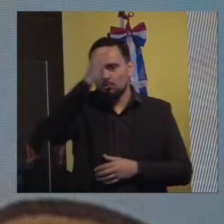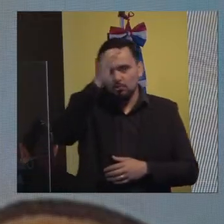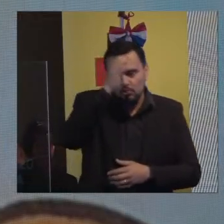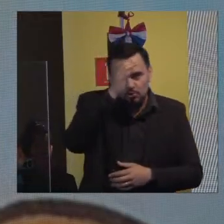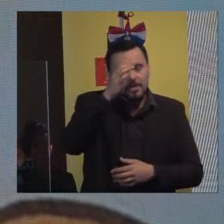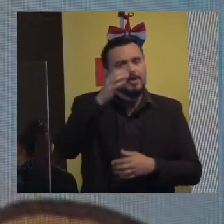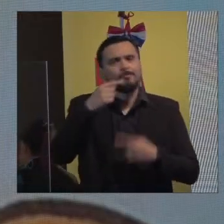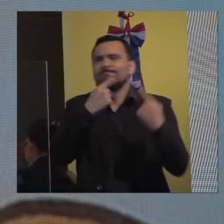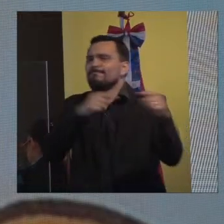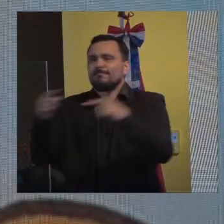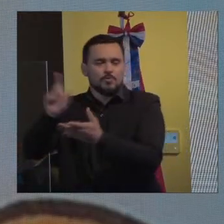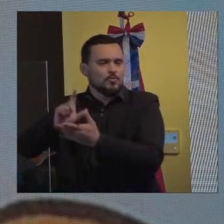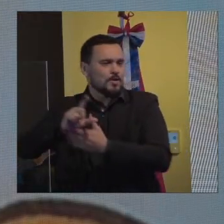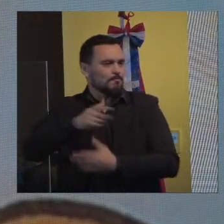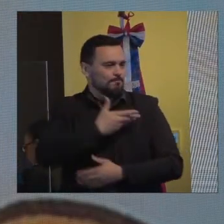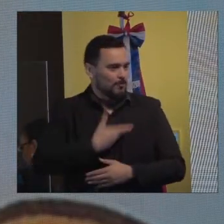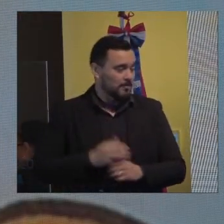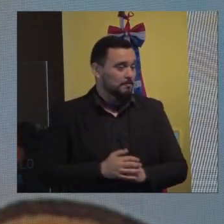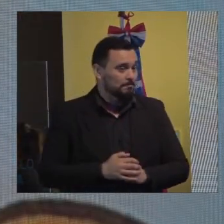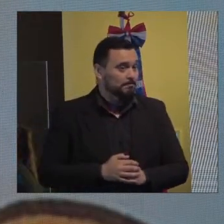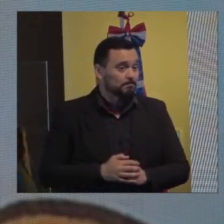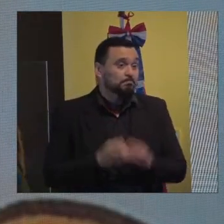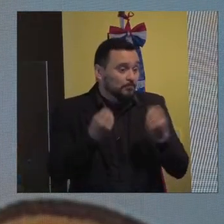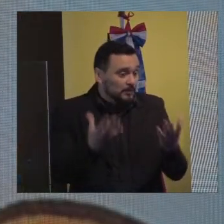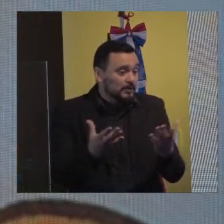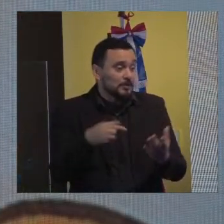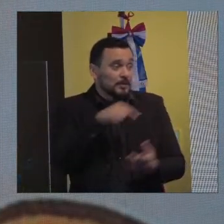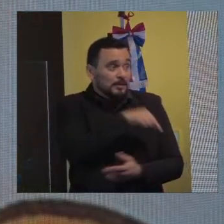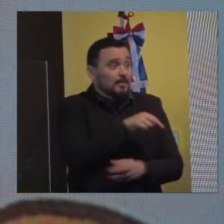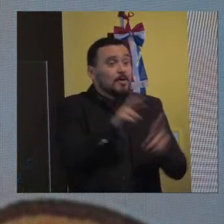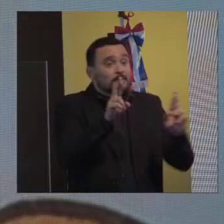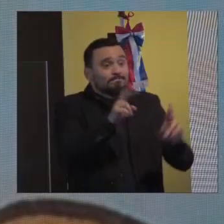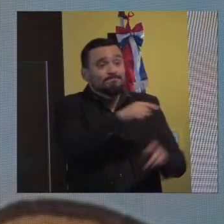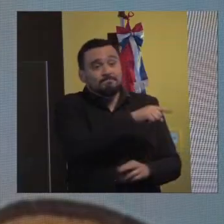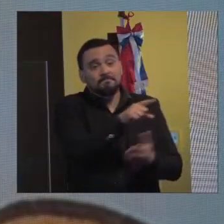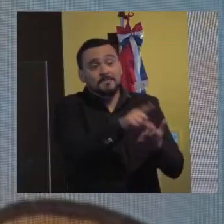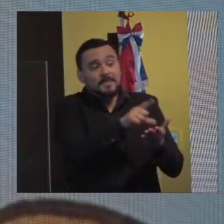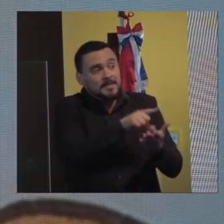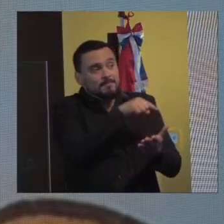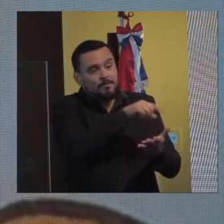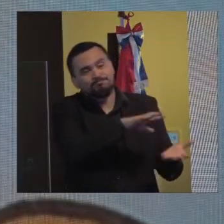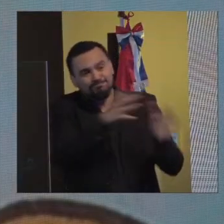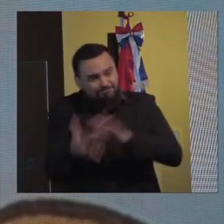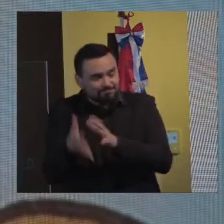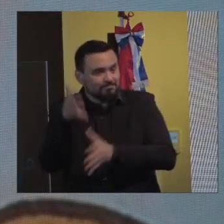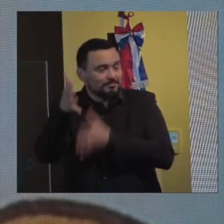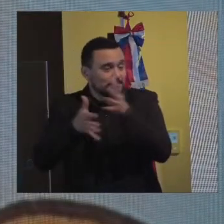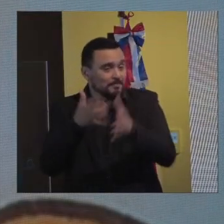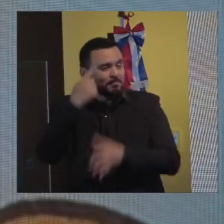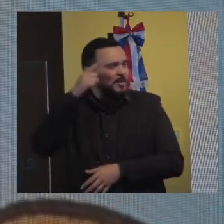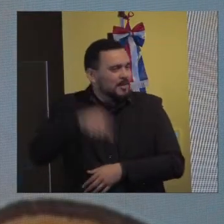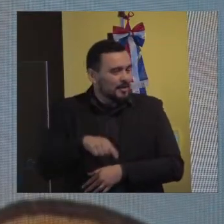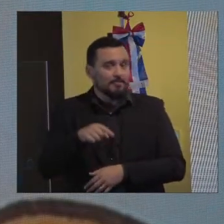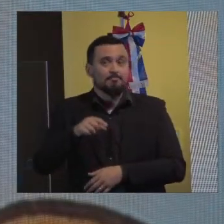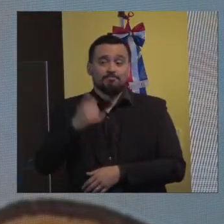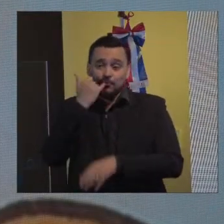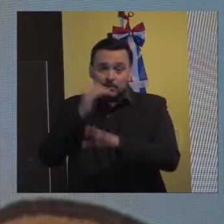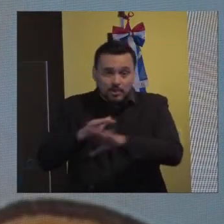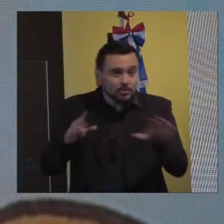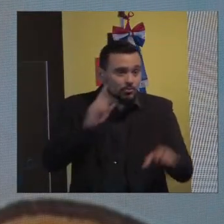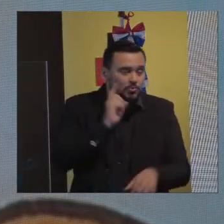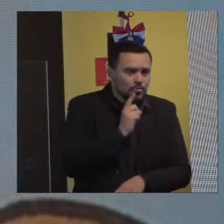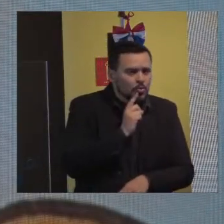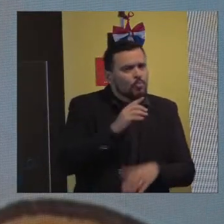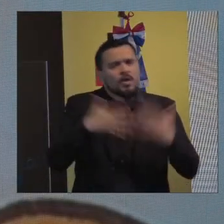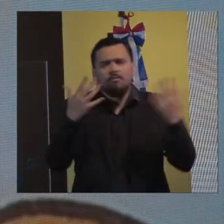vida pública. Anhelamos que este videolibro sea una herramienta para que en nuestro país los niños sordos de